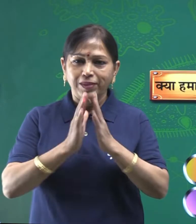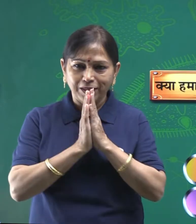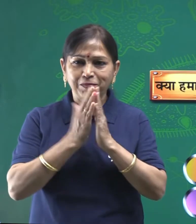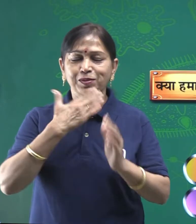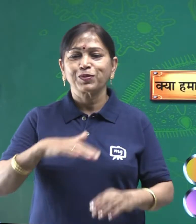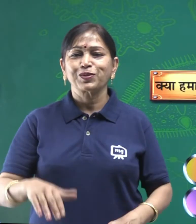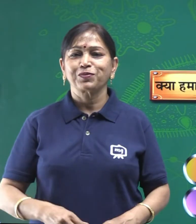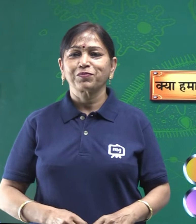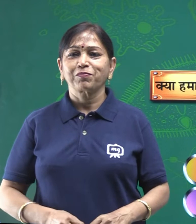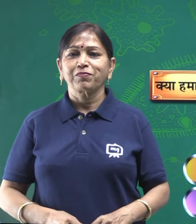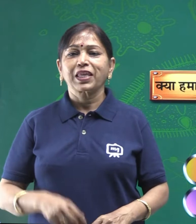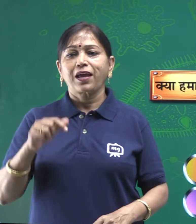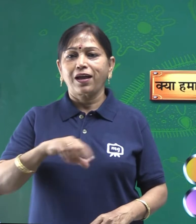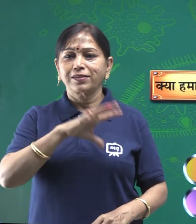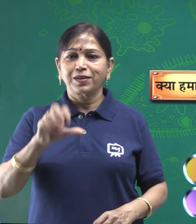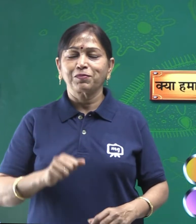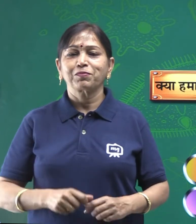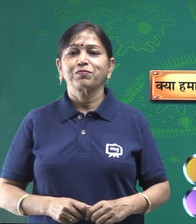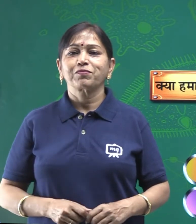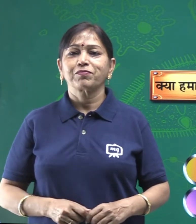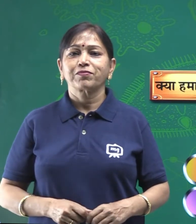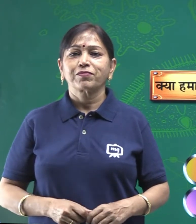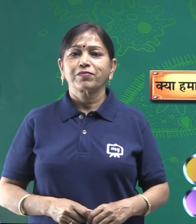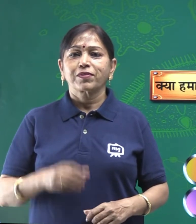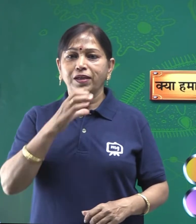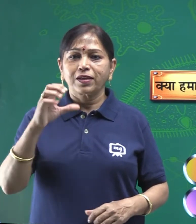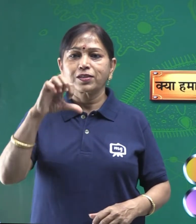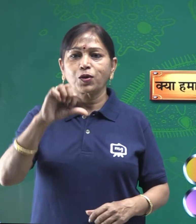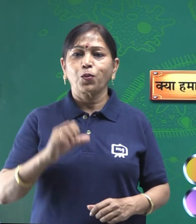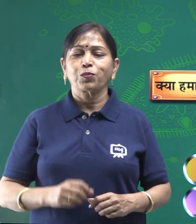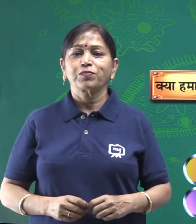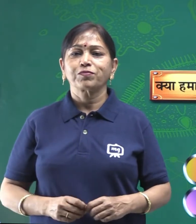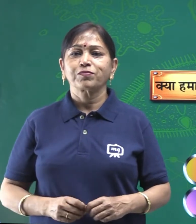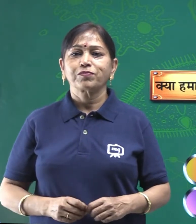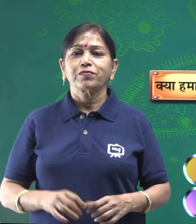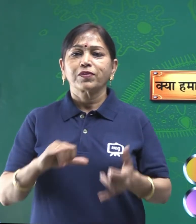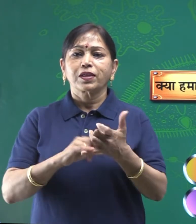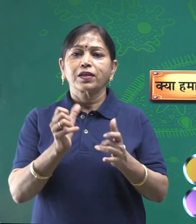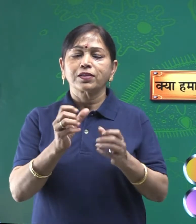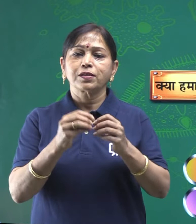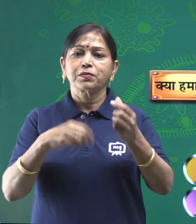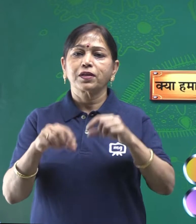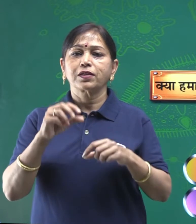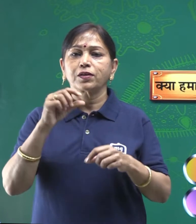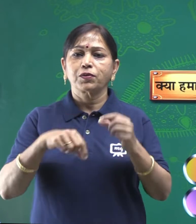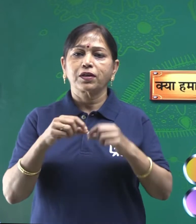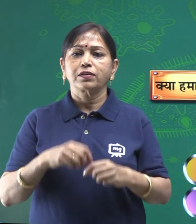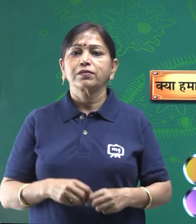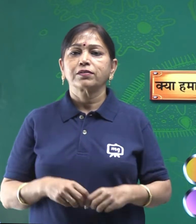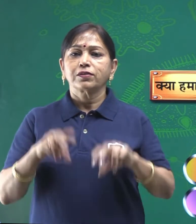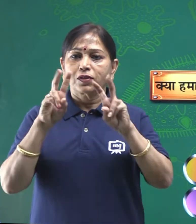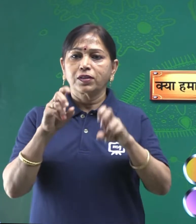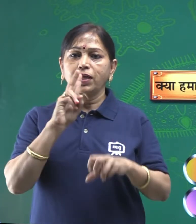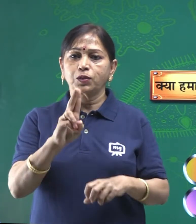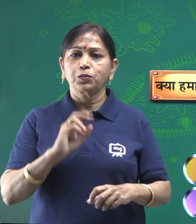नमस्ते बच्चों। आज हम कक्षा 9 विषय विज्ञान अध्याय